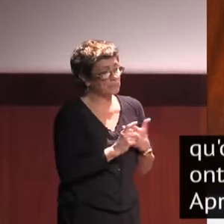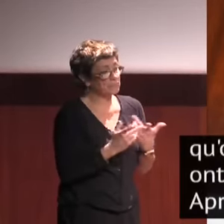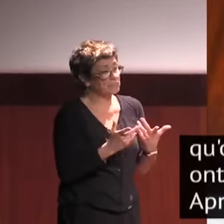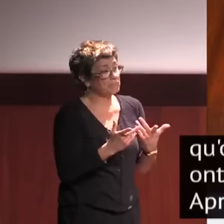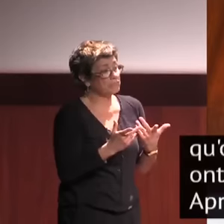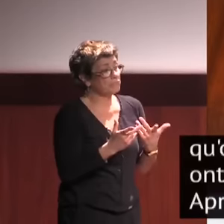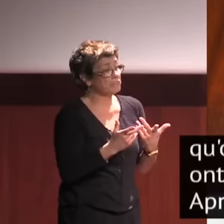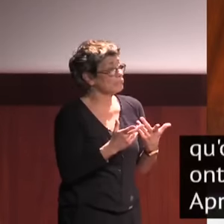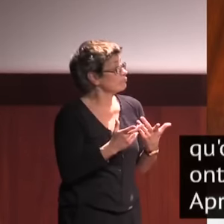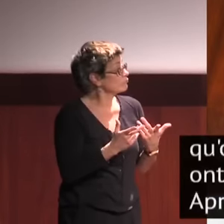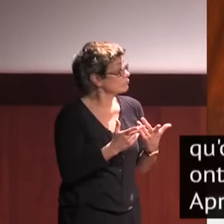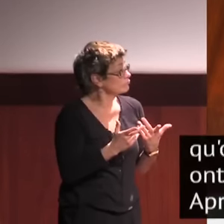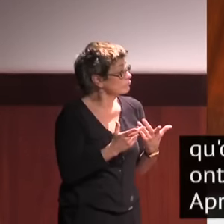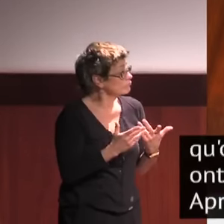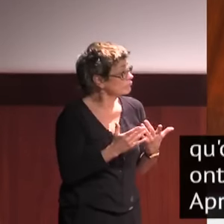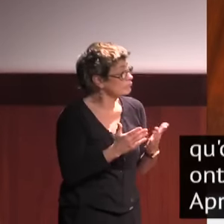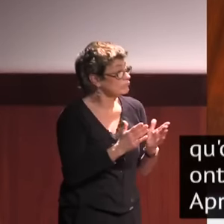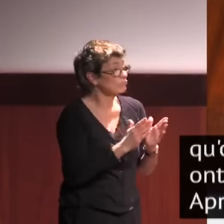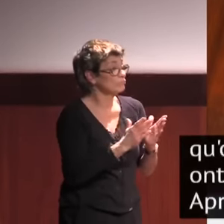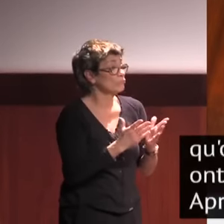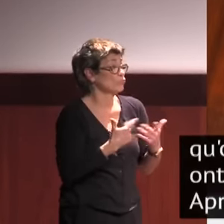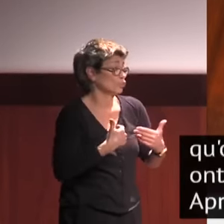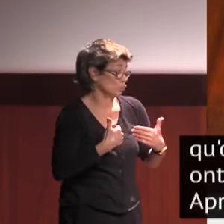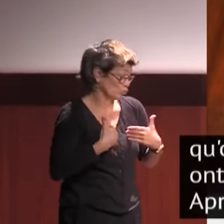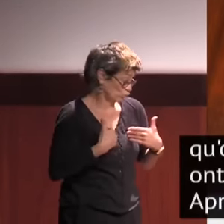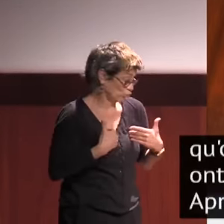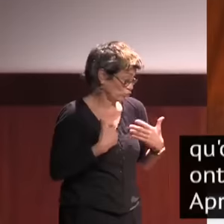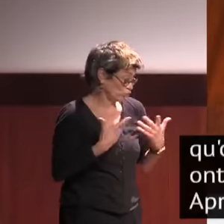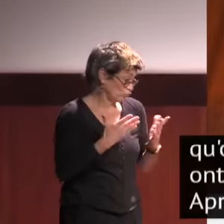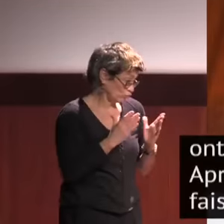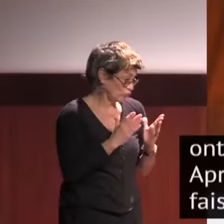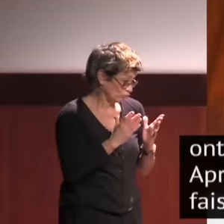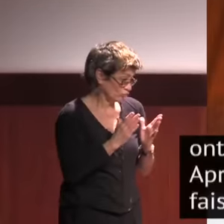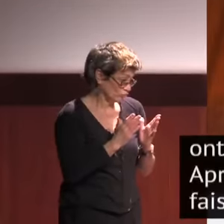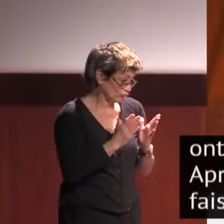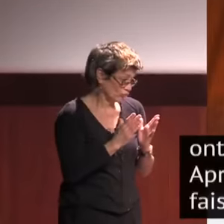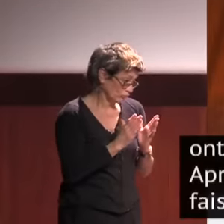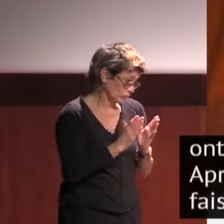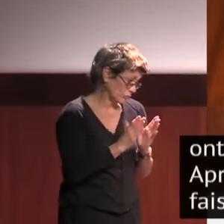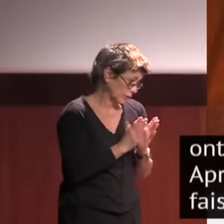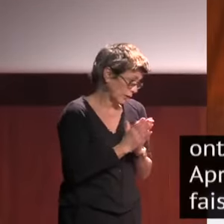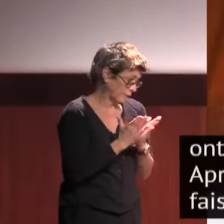des livres, nous faisons des livres,